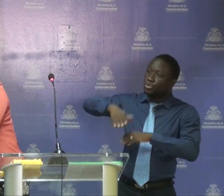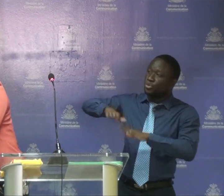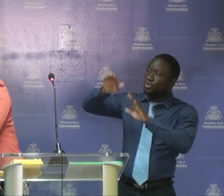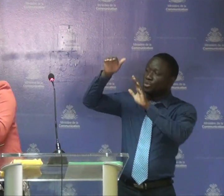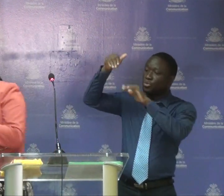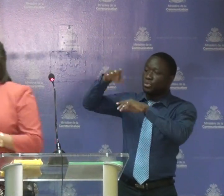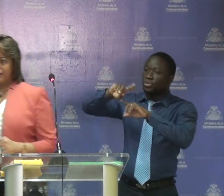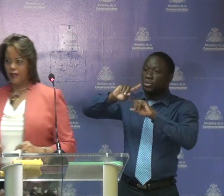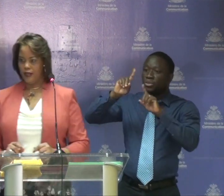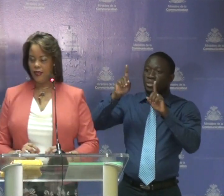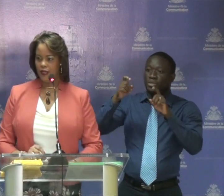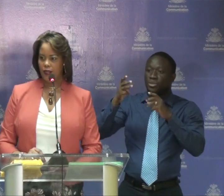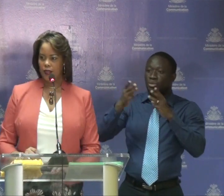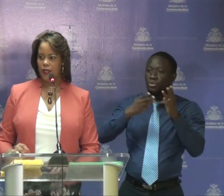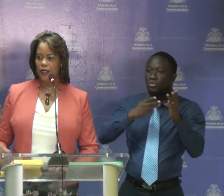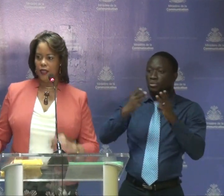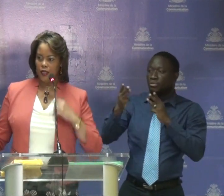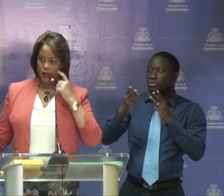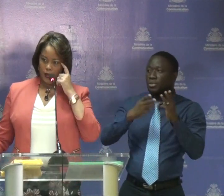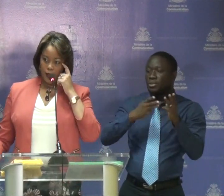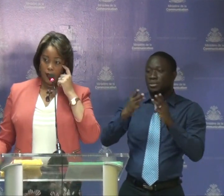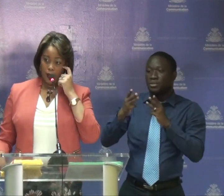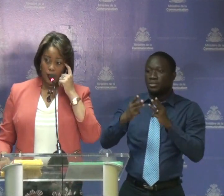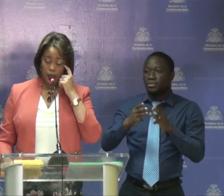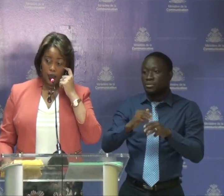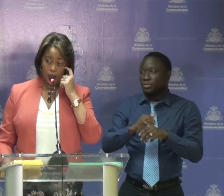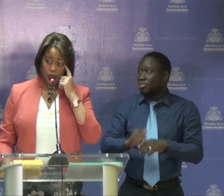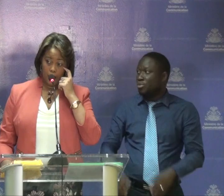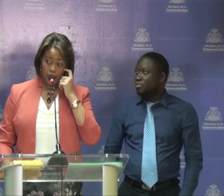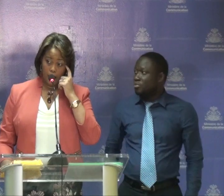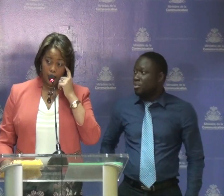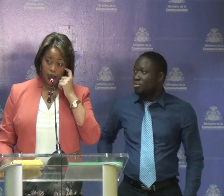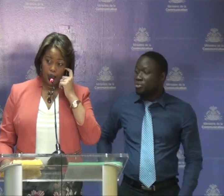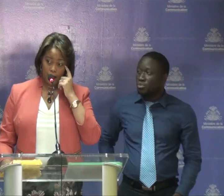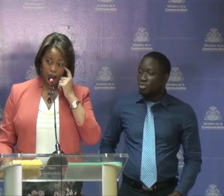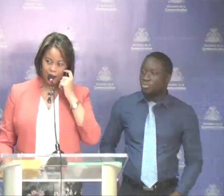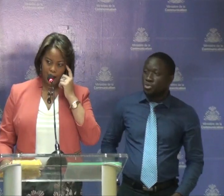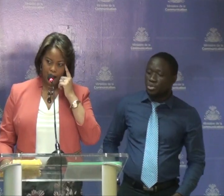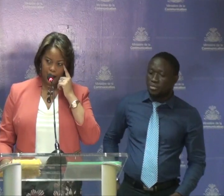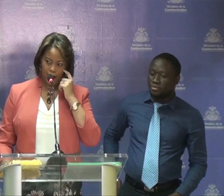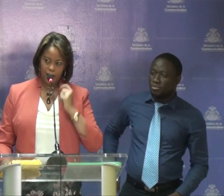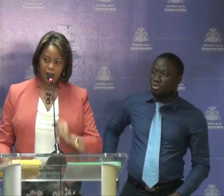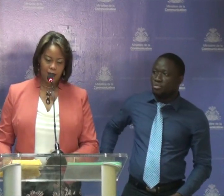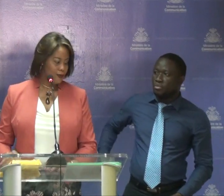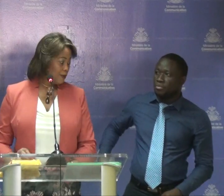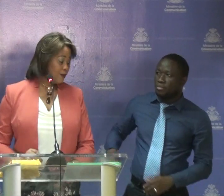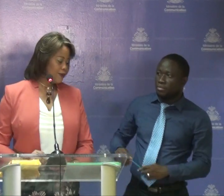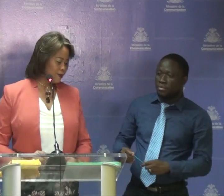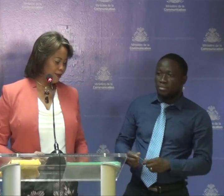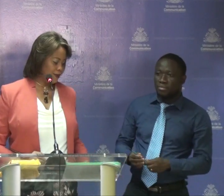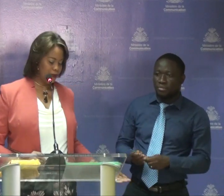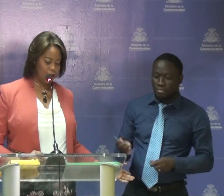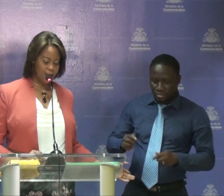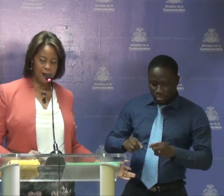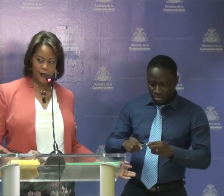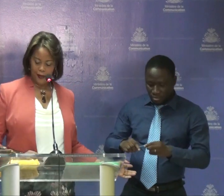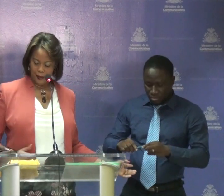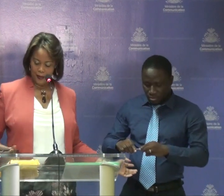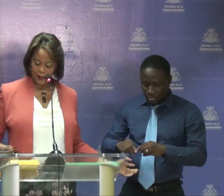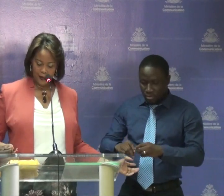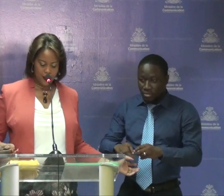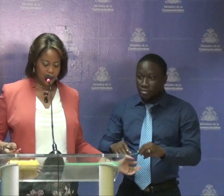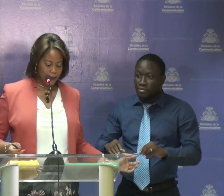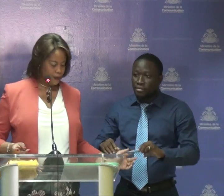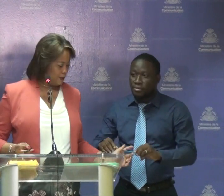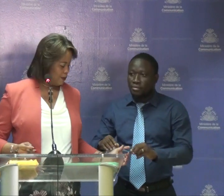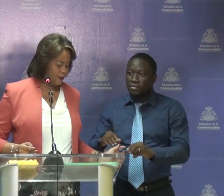Akaona. Est-ce que le ministère touriste est conscient ou bien connaît que gagner de sites touristiques Léogan, par exemple?